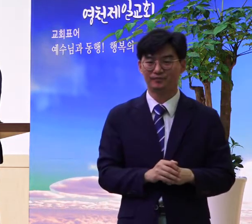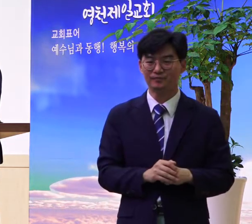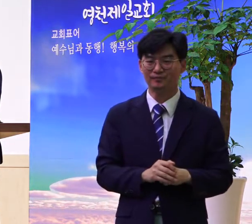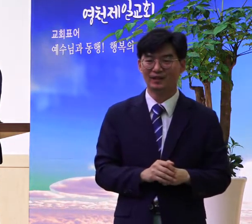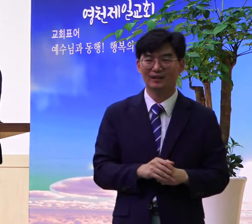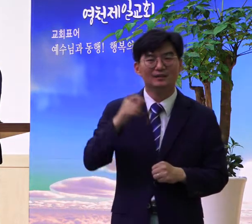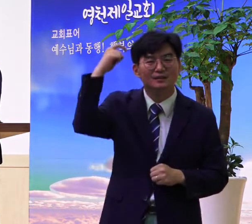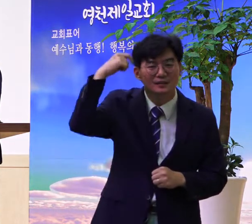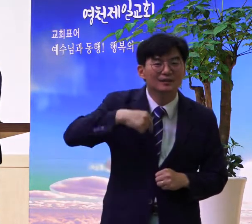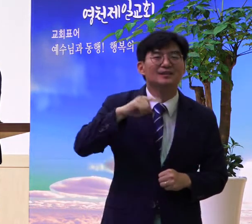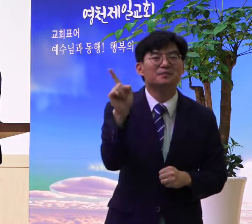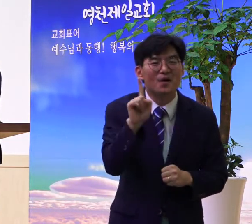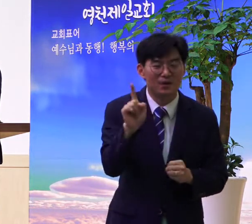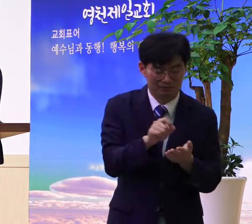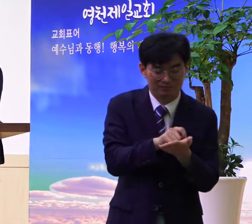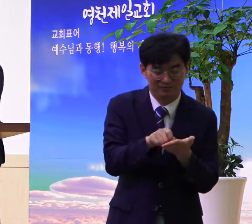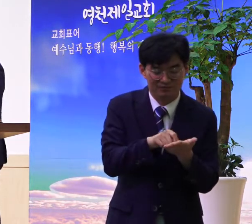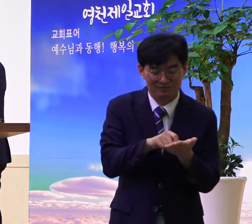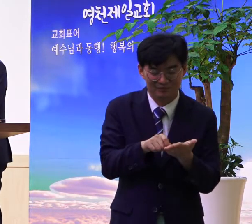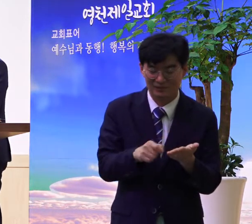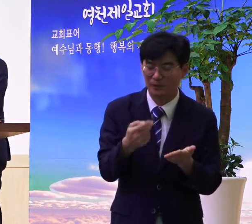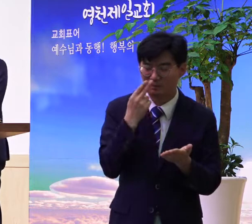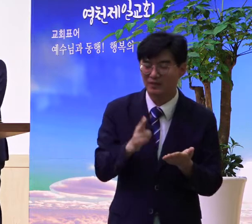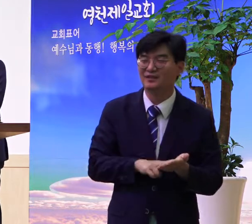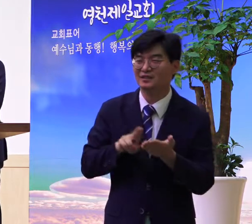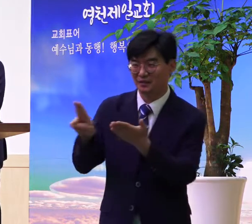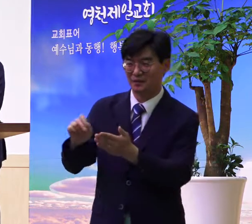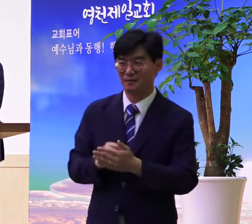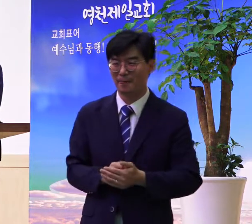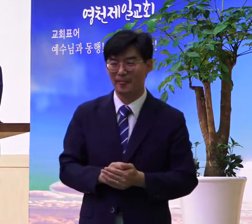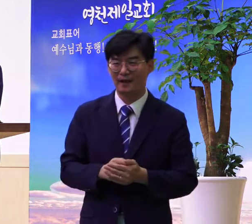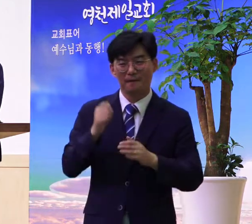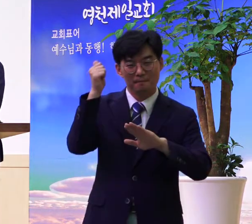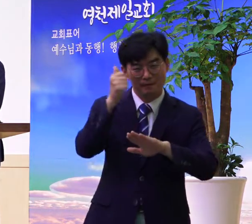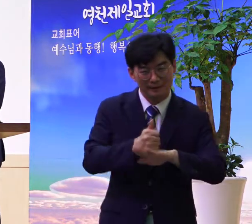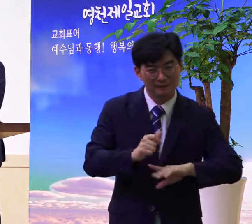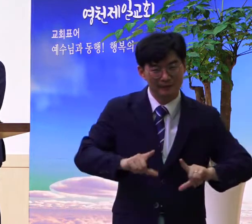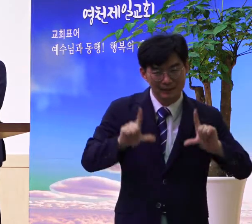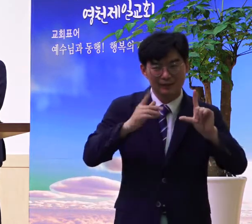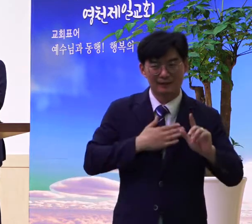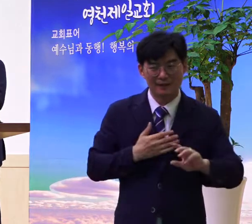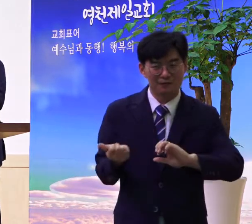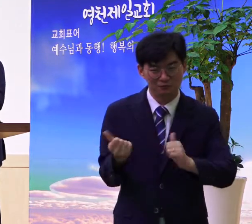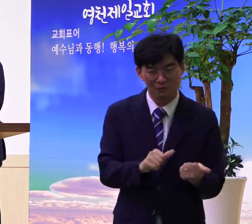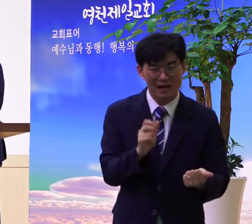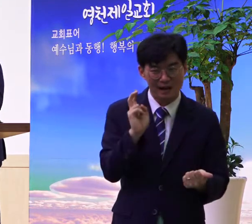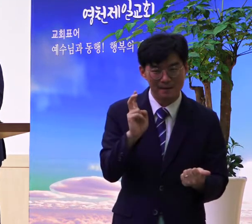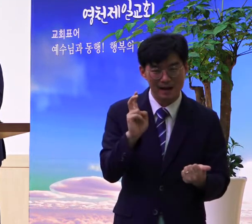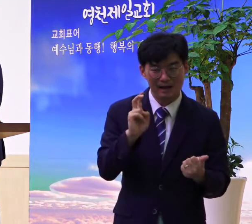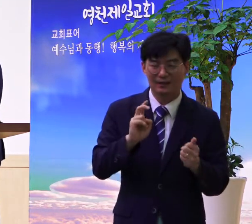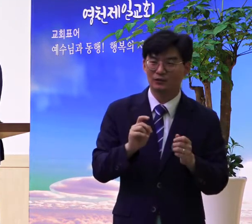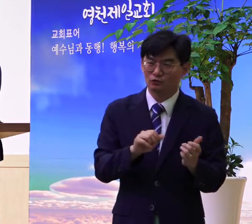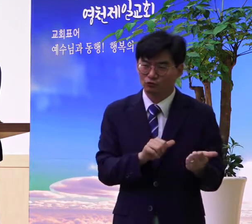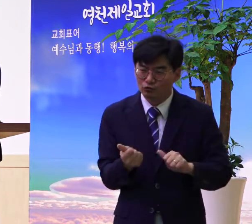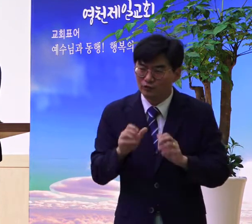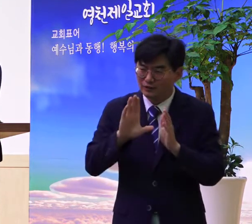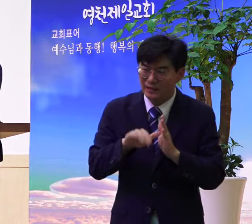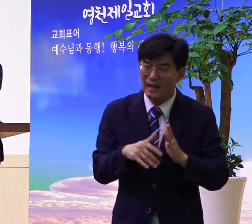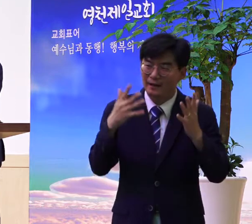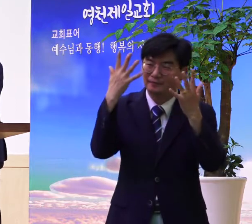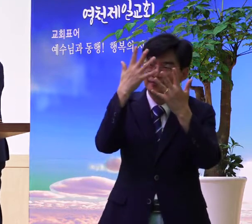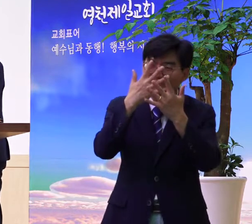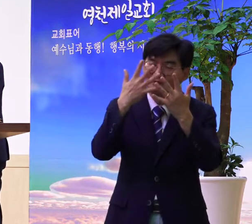계속해서 걸어갈 그 길의 끝을 내다보면서 이야기합니다. 오늘 본문의 내용을 이런 관점을 가지고